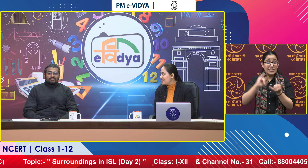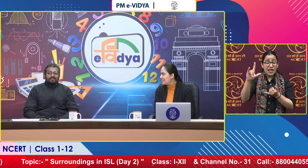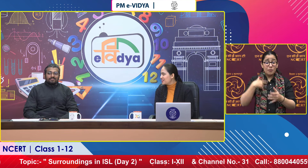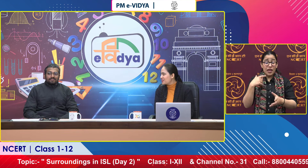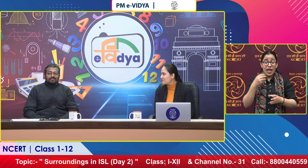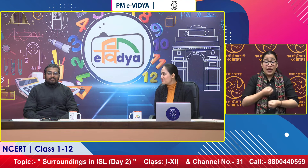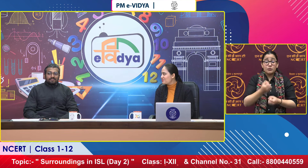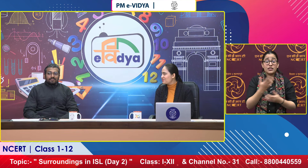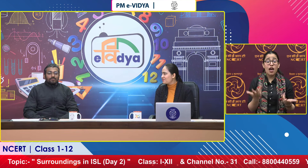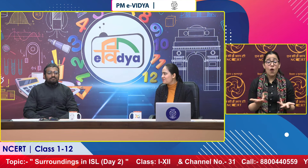ये?